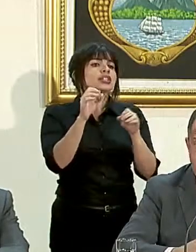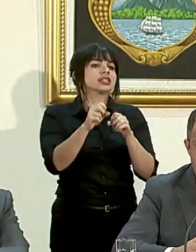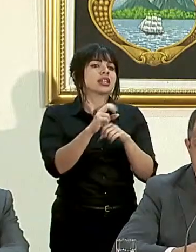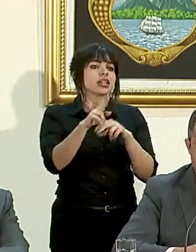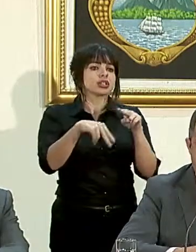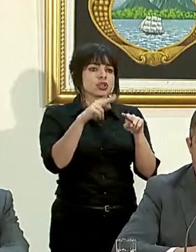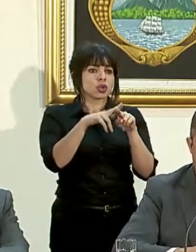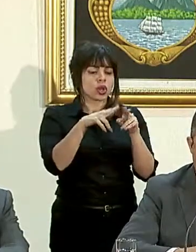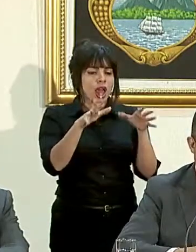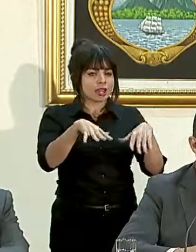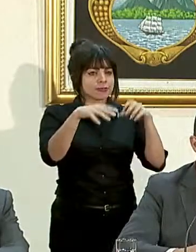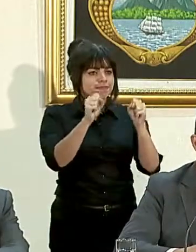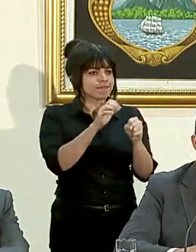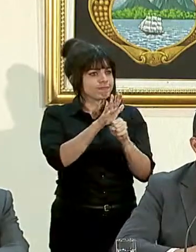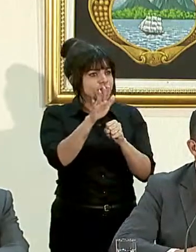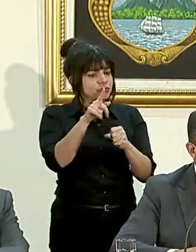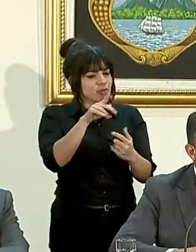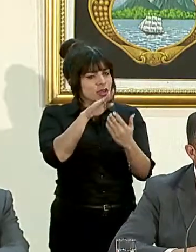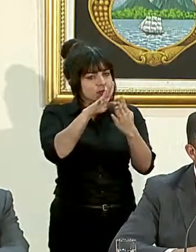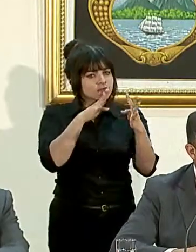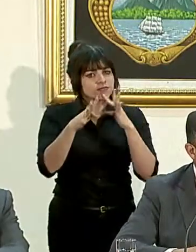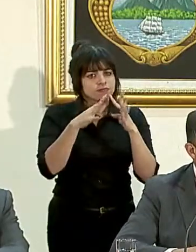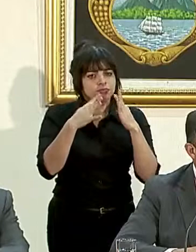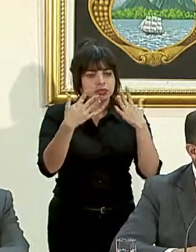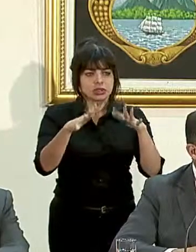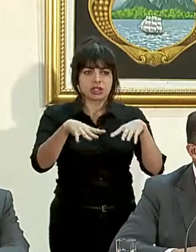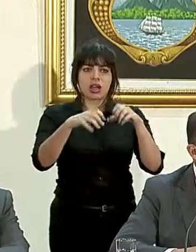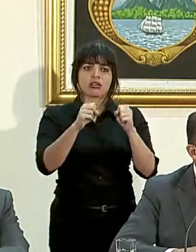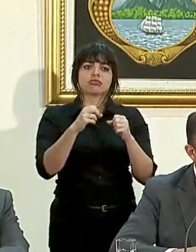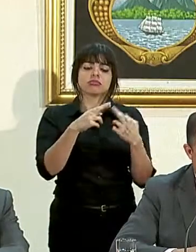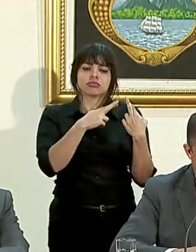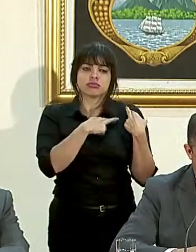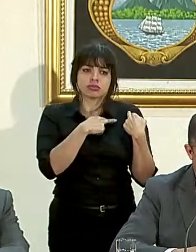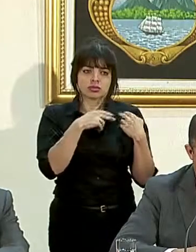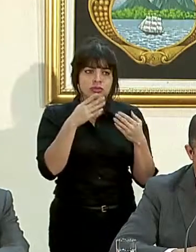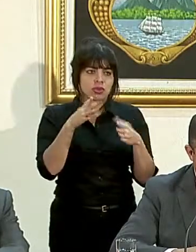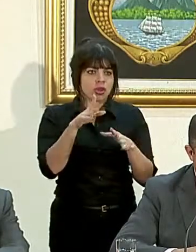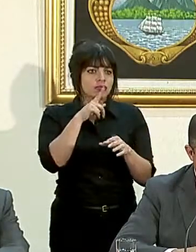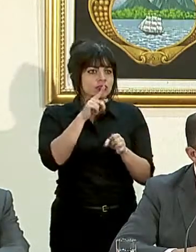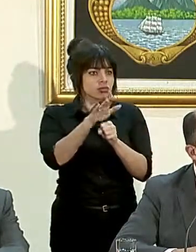Nacional, asumiendo plenamente ante ella lo que había correspondido y dio